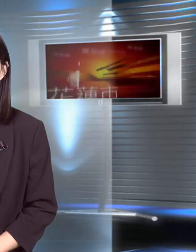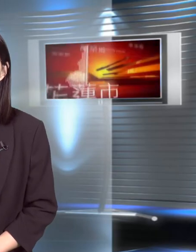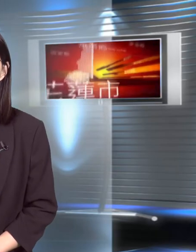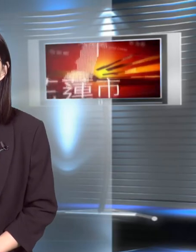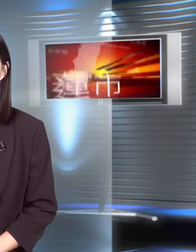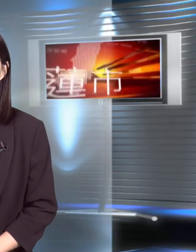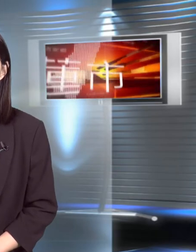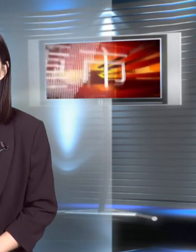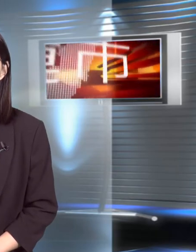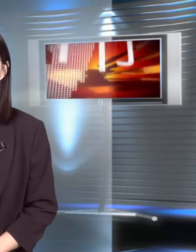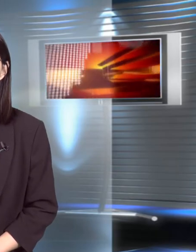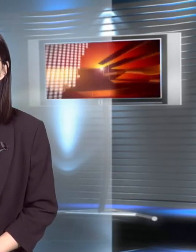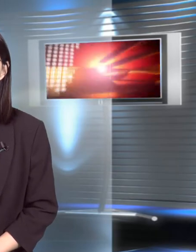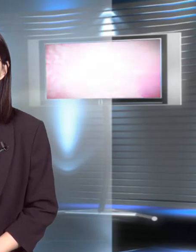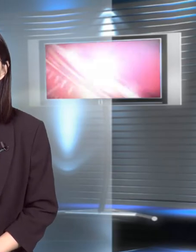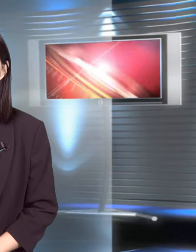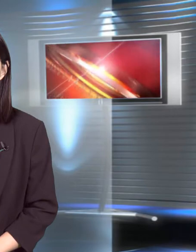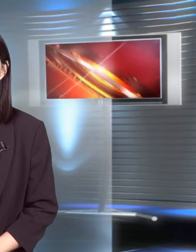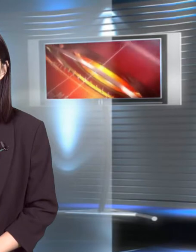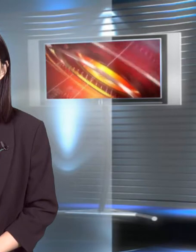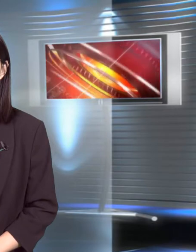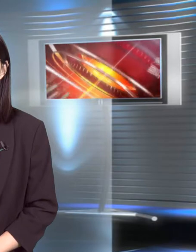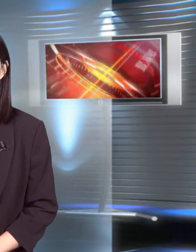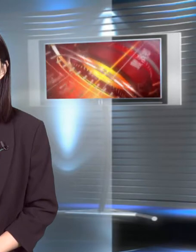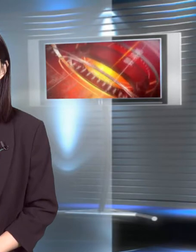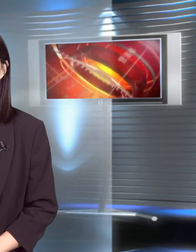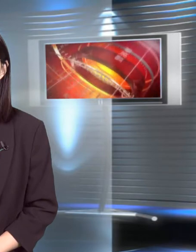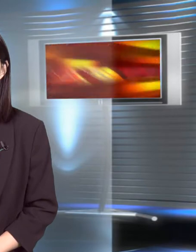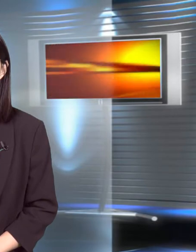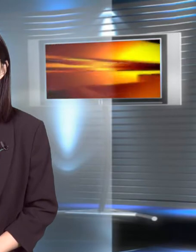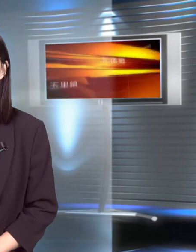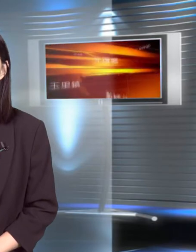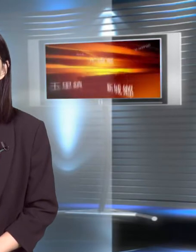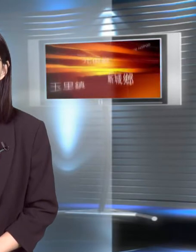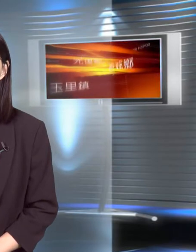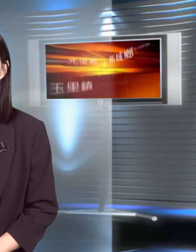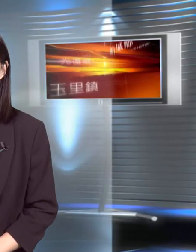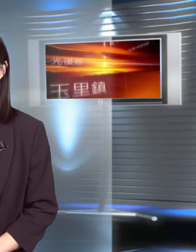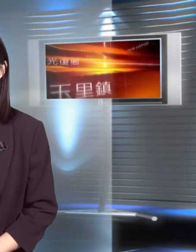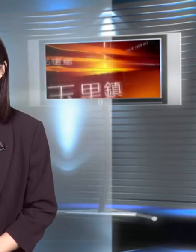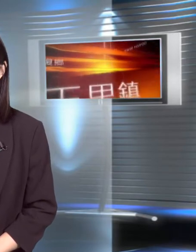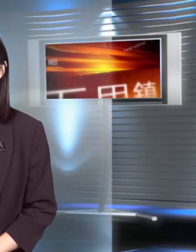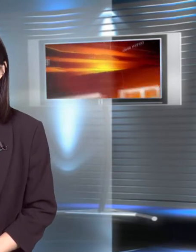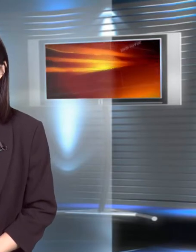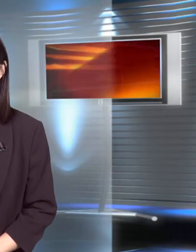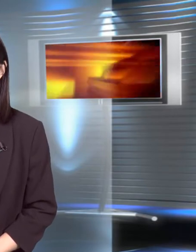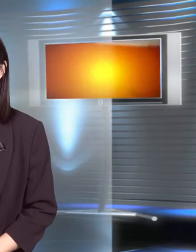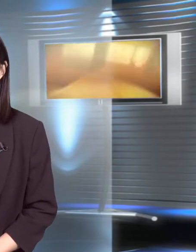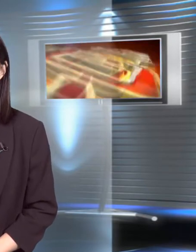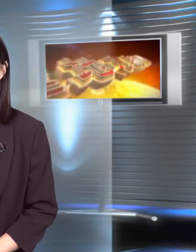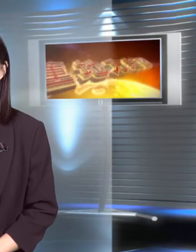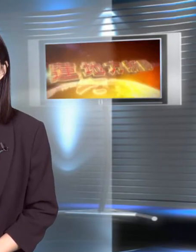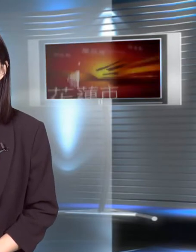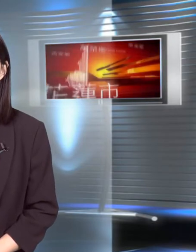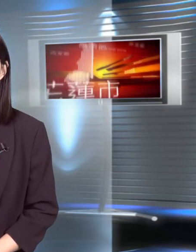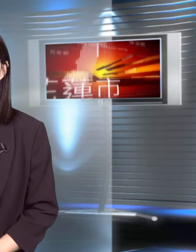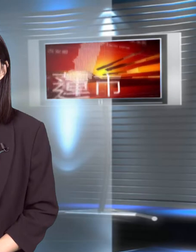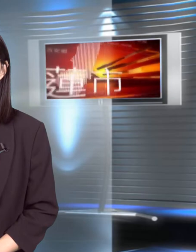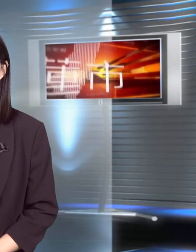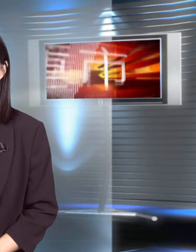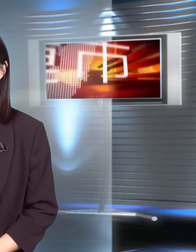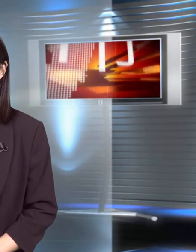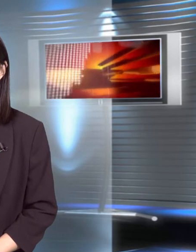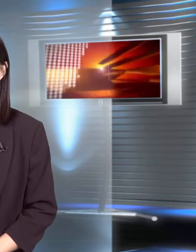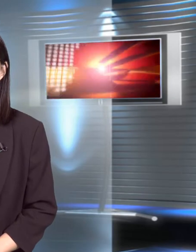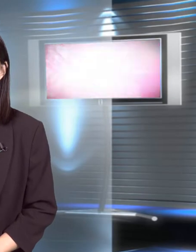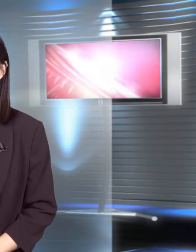9月19号到23号，花莲各乡镇公所将提供6个月到11岁以及12岁以上符合资格民众预约